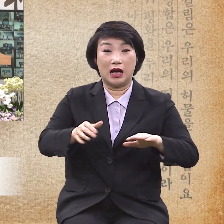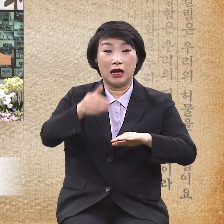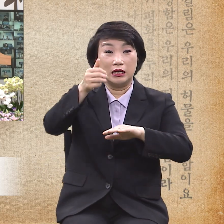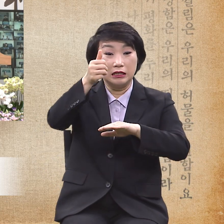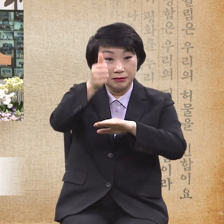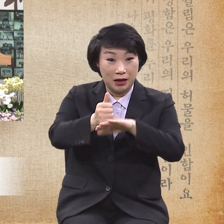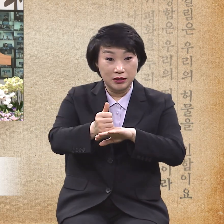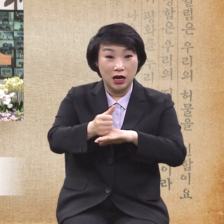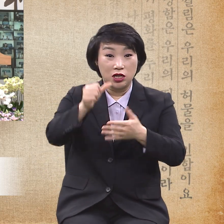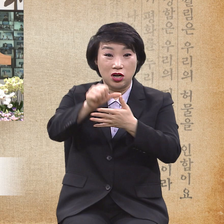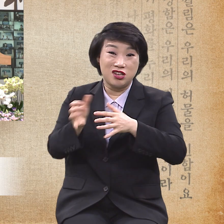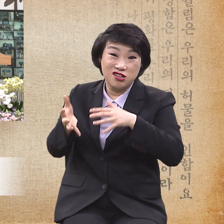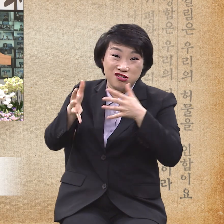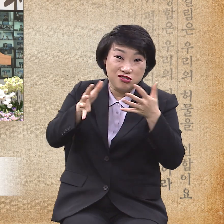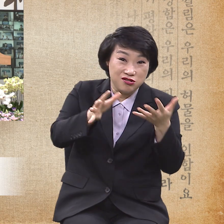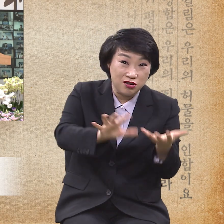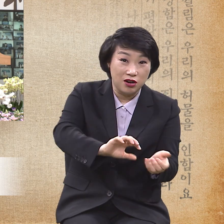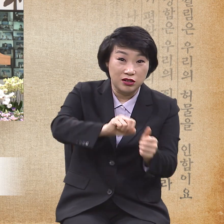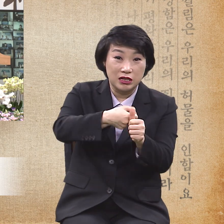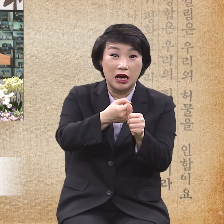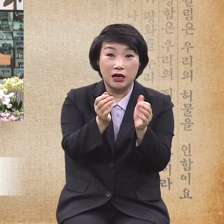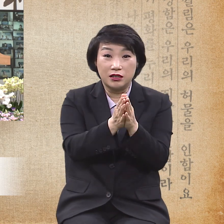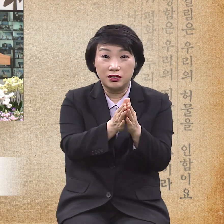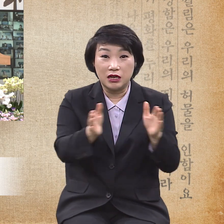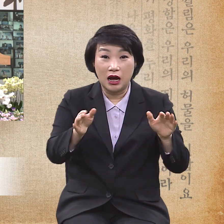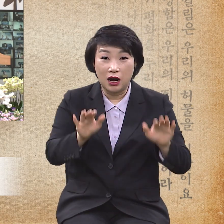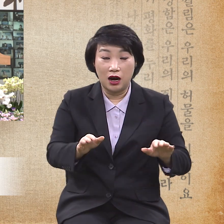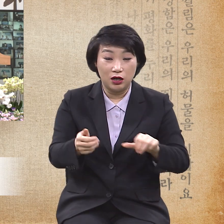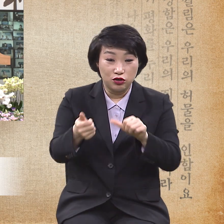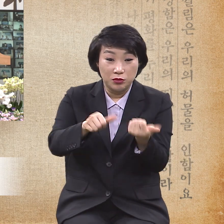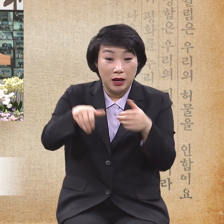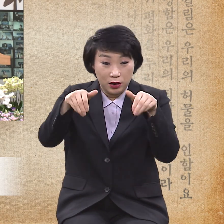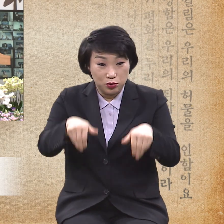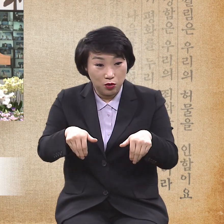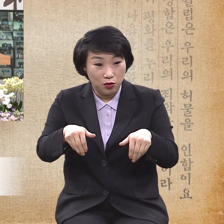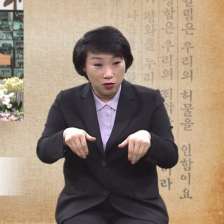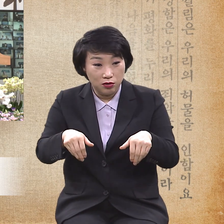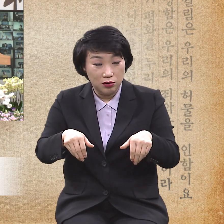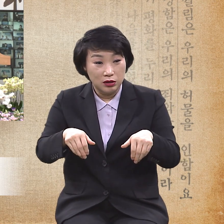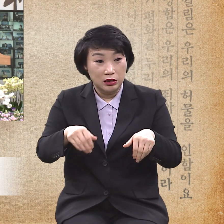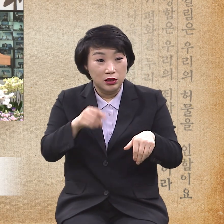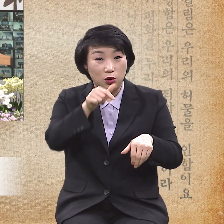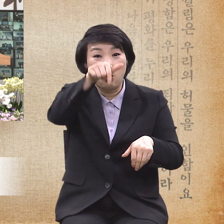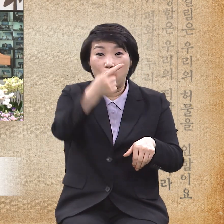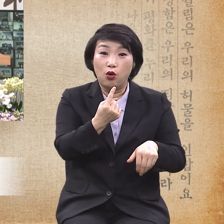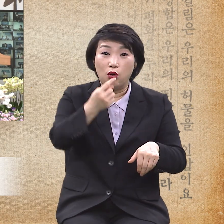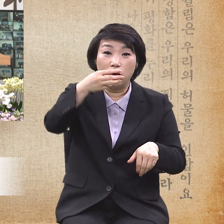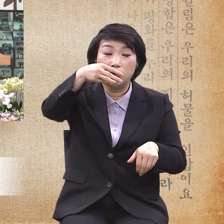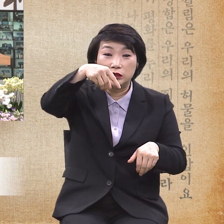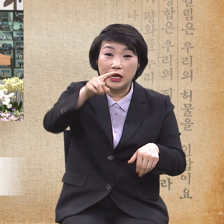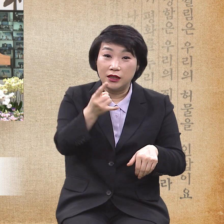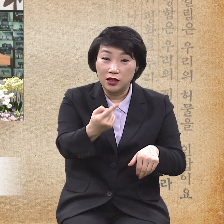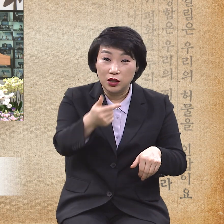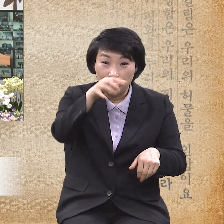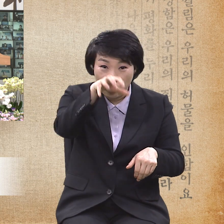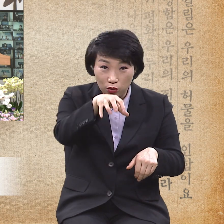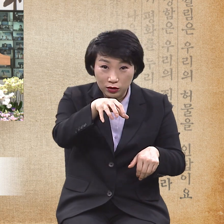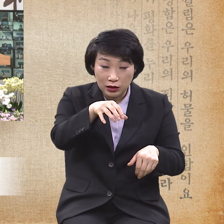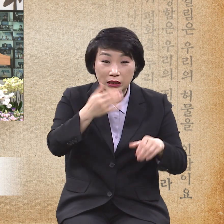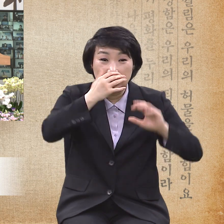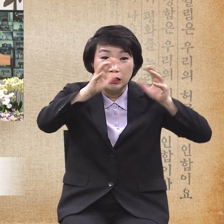장자가 죽어가는 재앙 속에서 죽음의 사자가 고센 땅 이스라엘